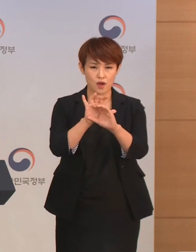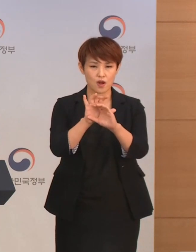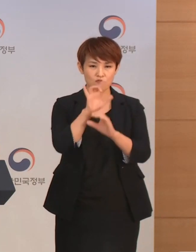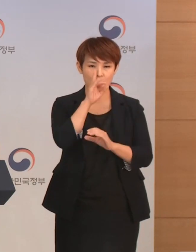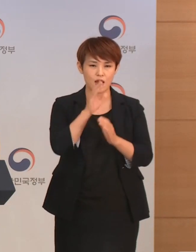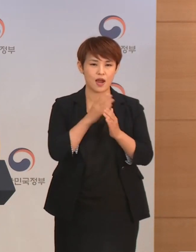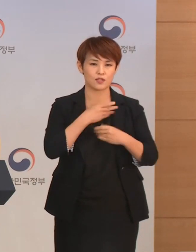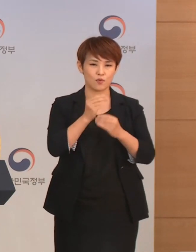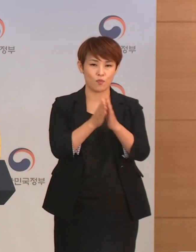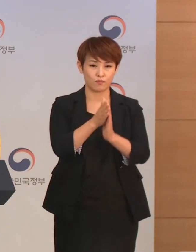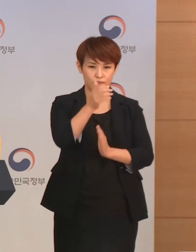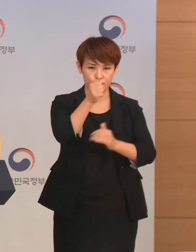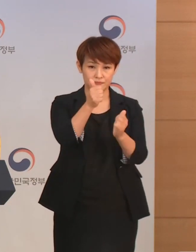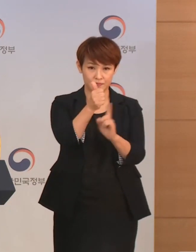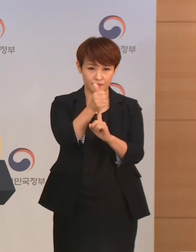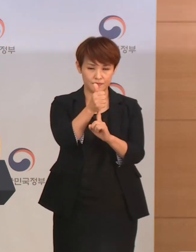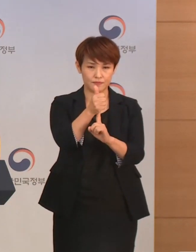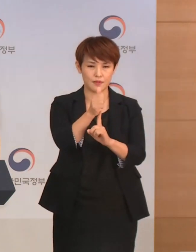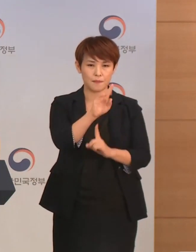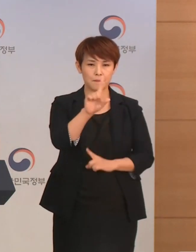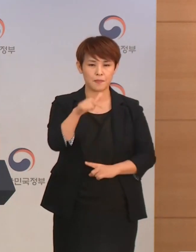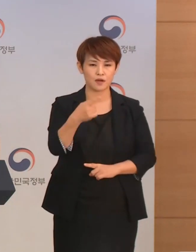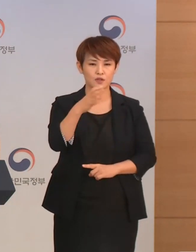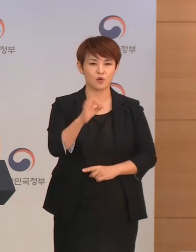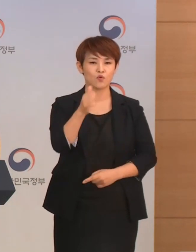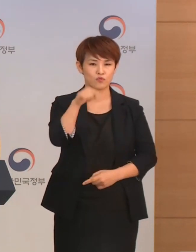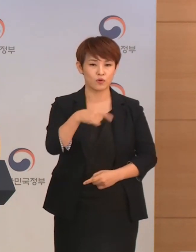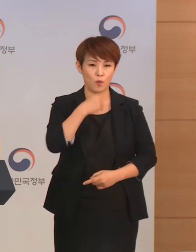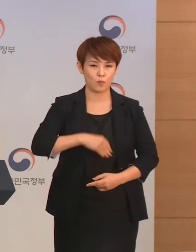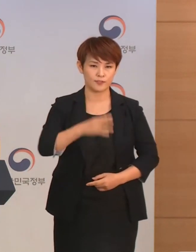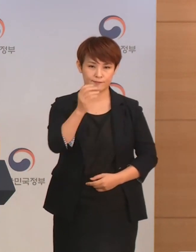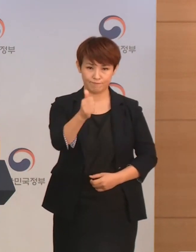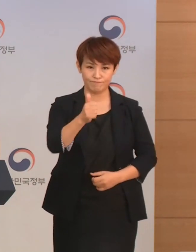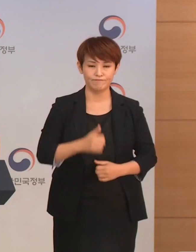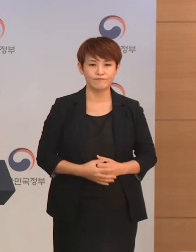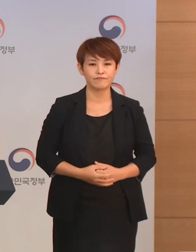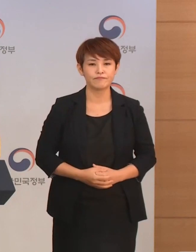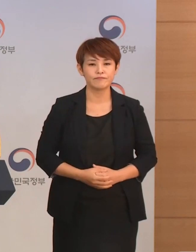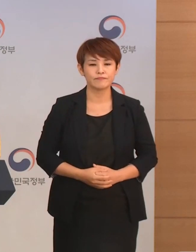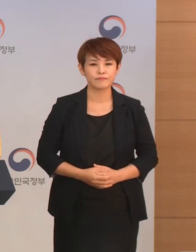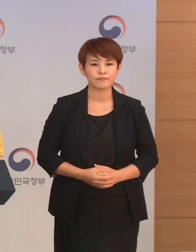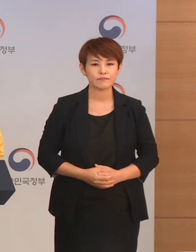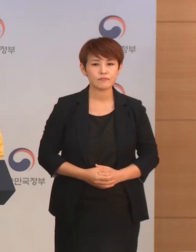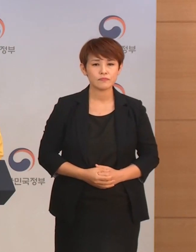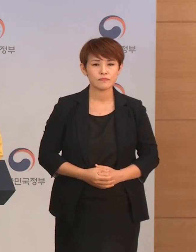効果を上げていることから韓国政府がここが正念場だとして延長を決断しました